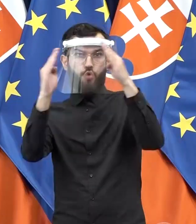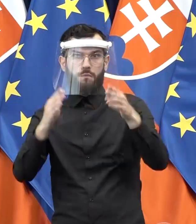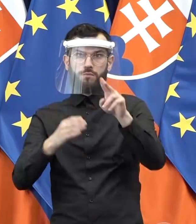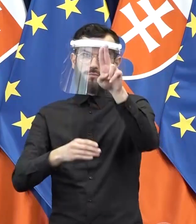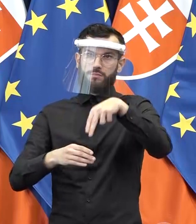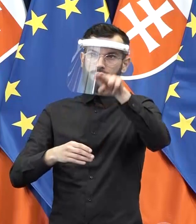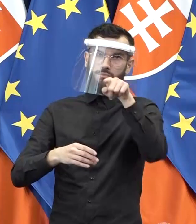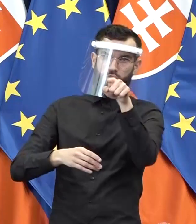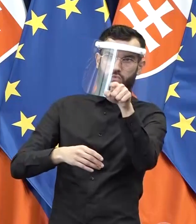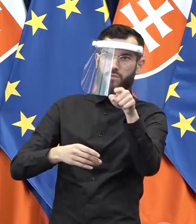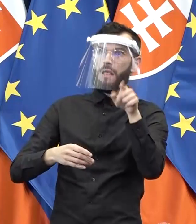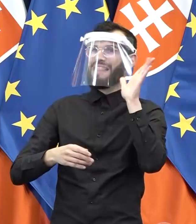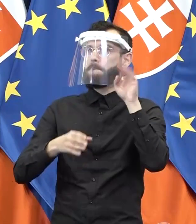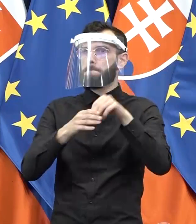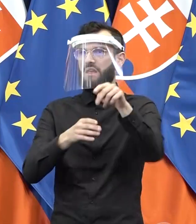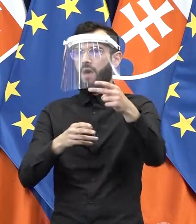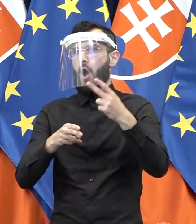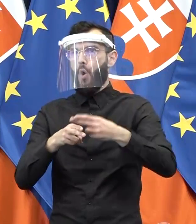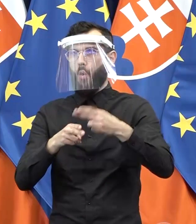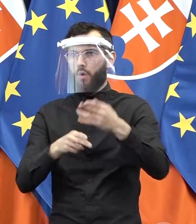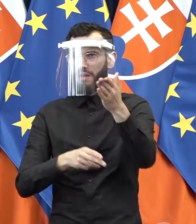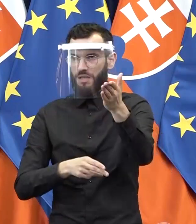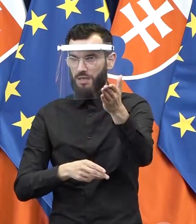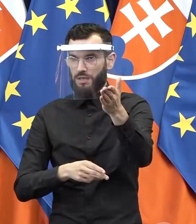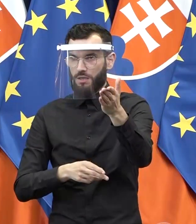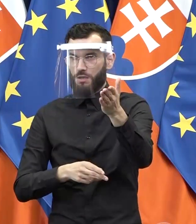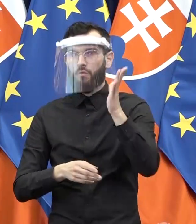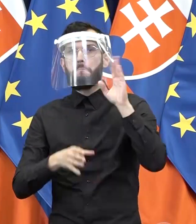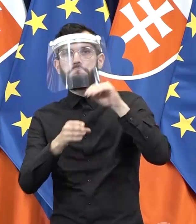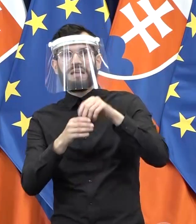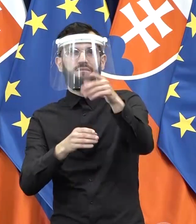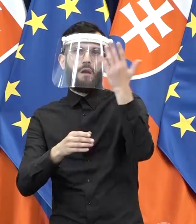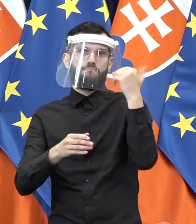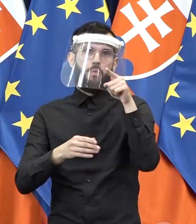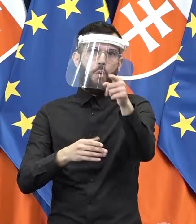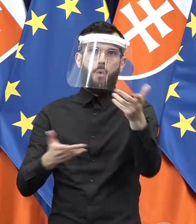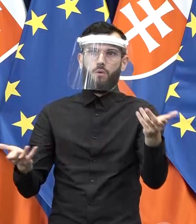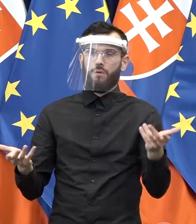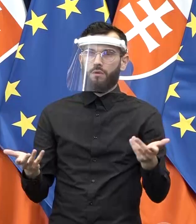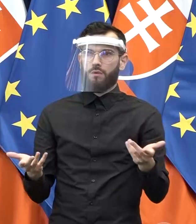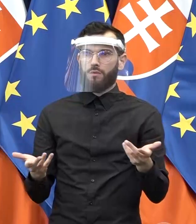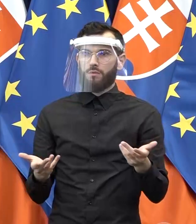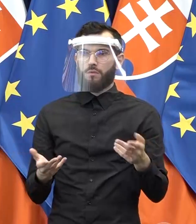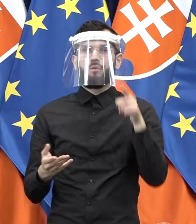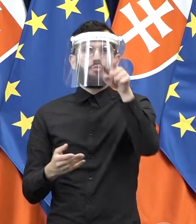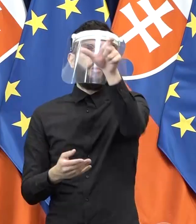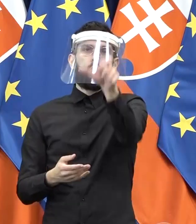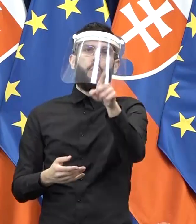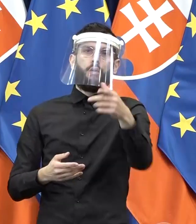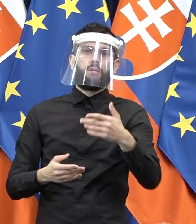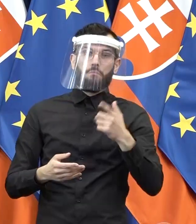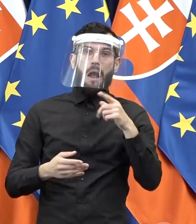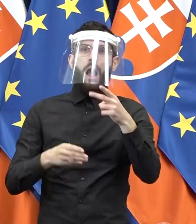človeka, ktorý v tomto byte býval alebo narodil sa, žil a býval človek, ktorý